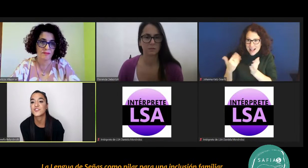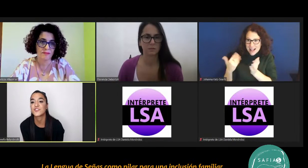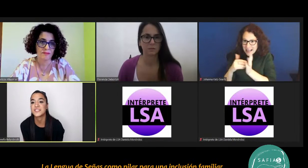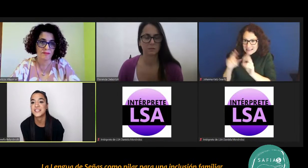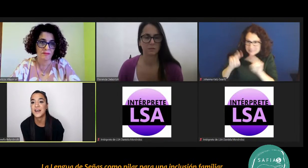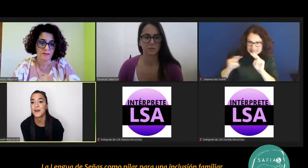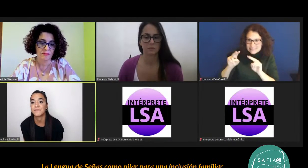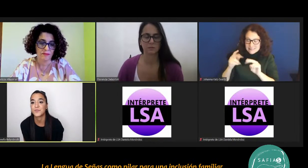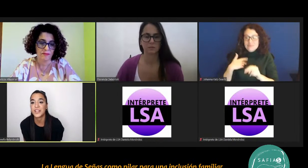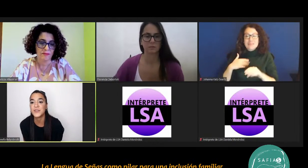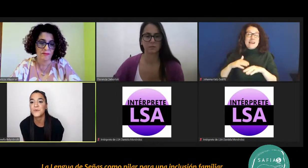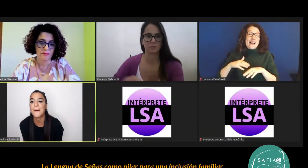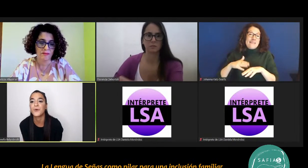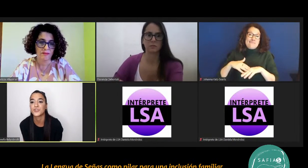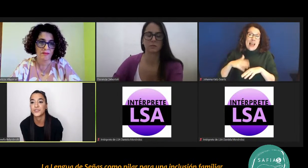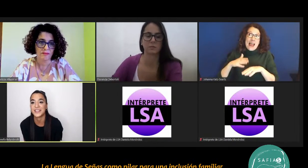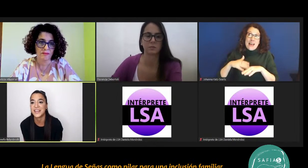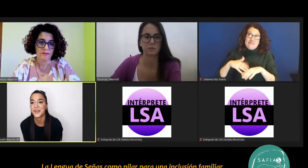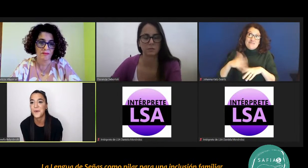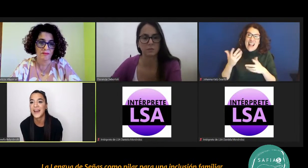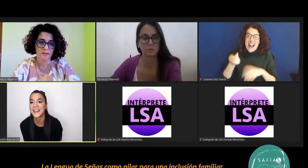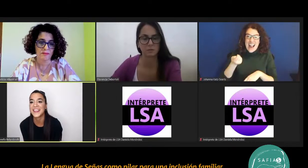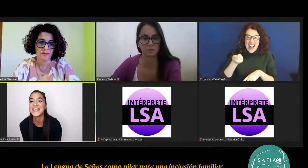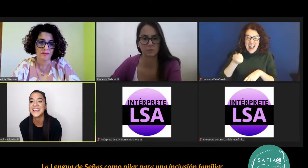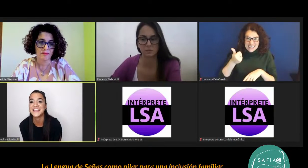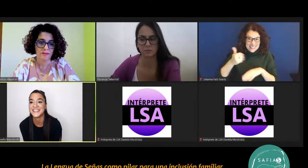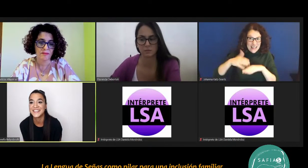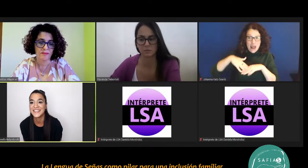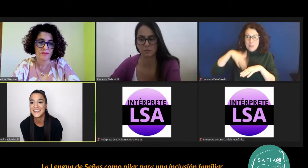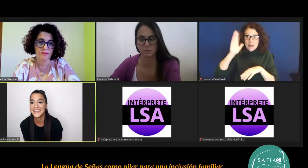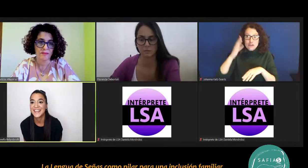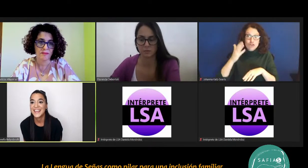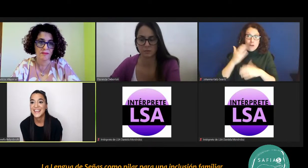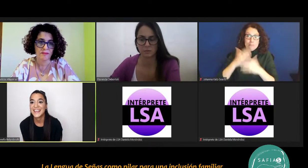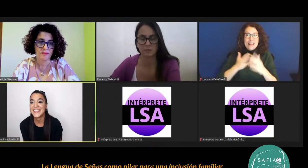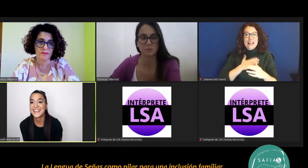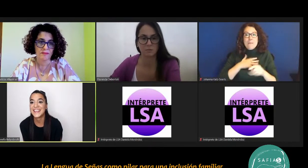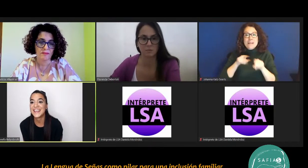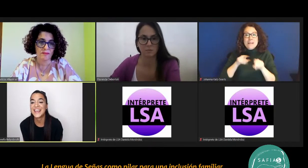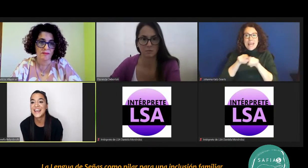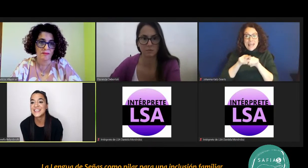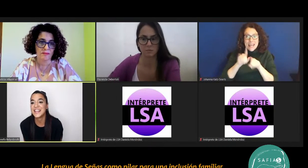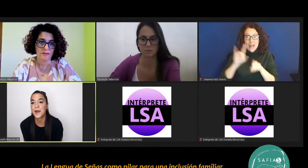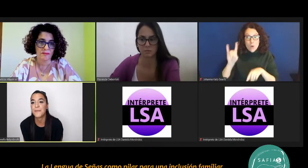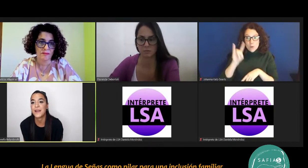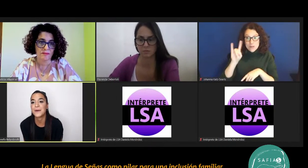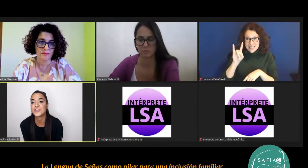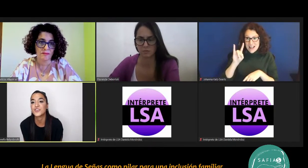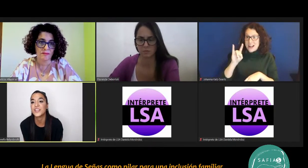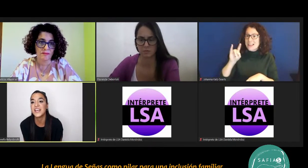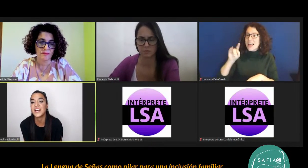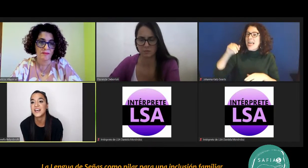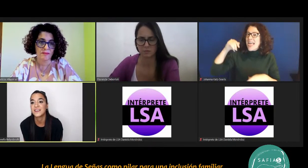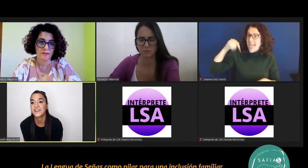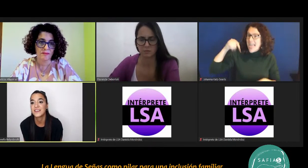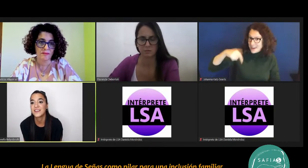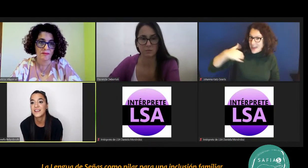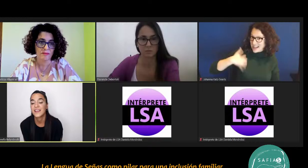Y yo no tenía un apoyo, tenía que buscar de quién. Y casi la